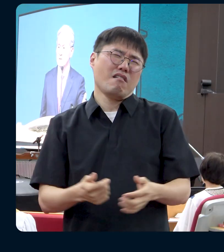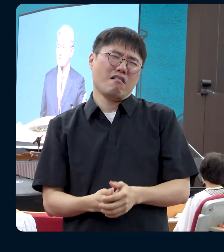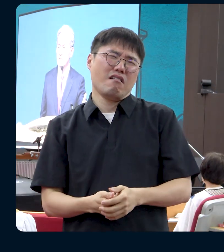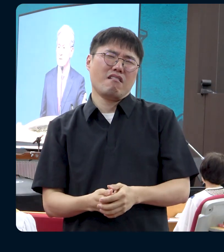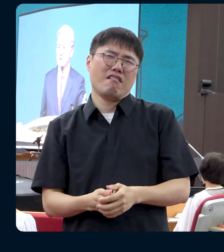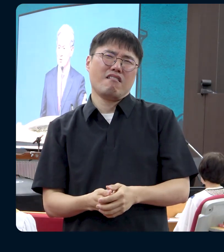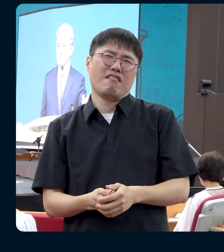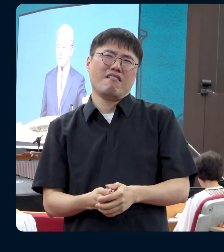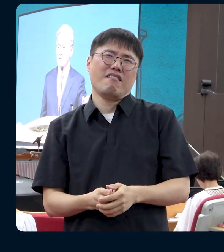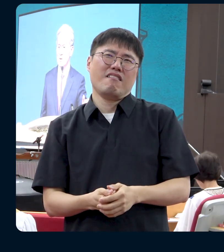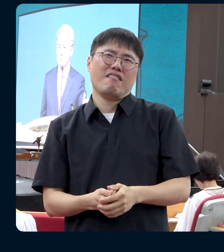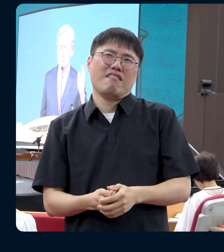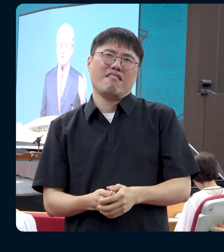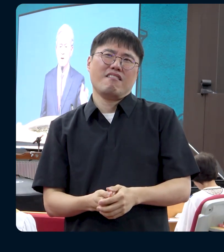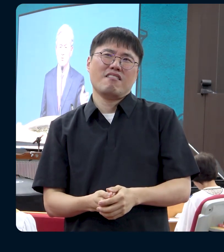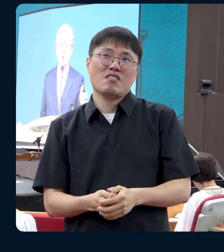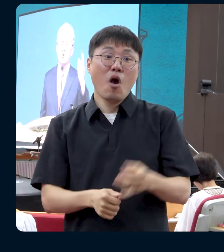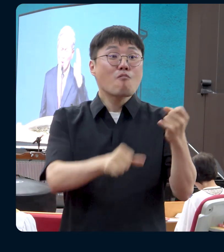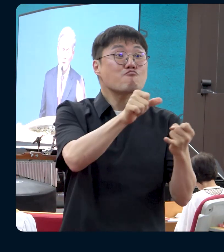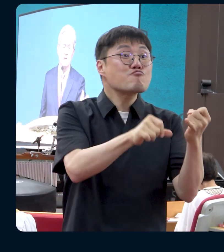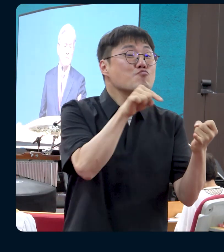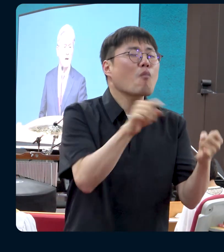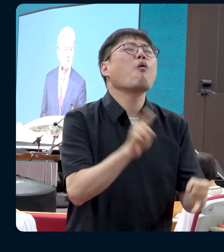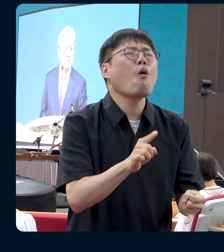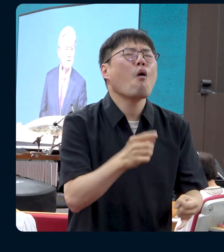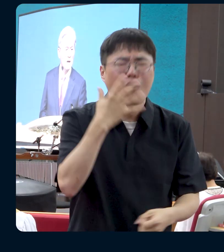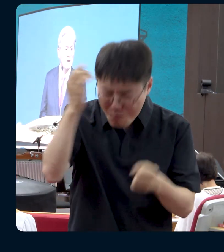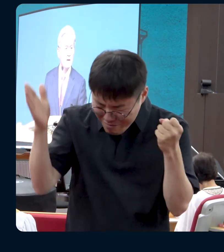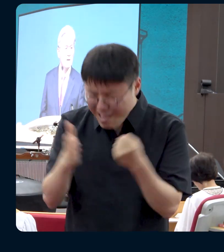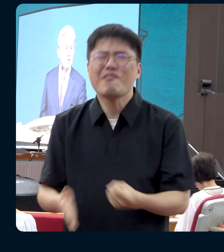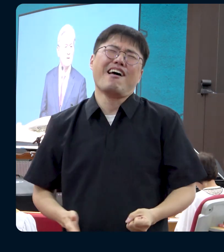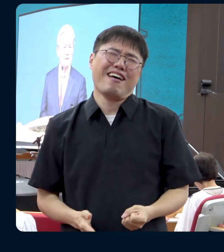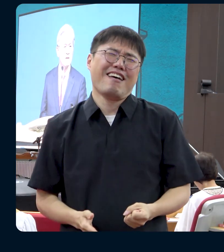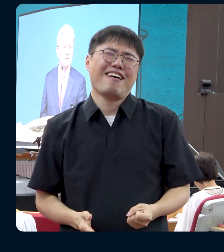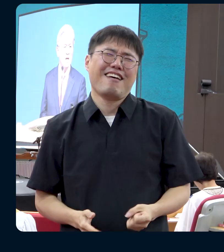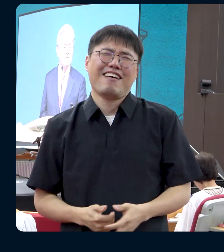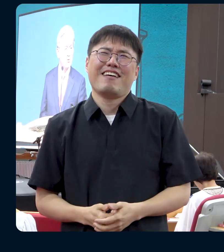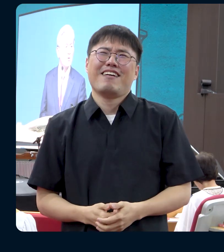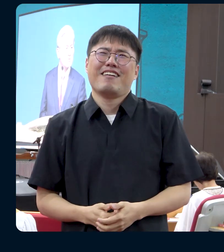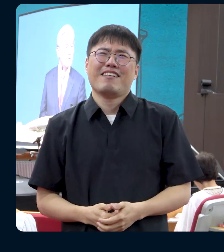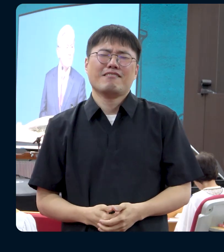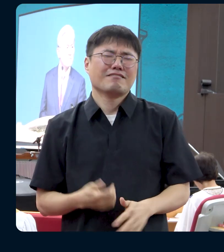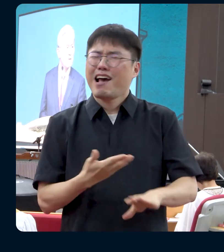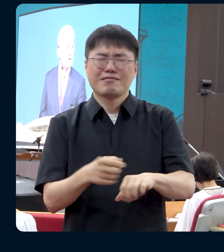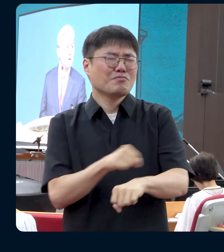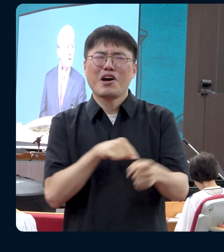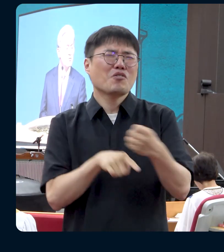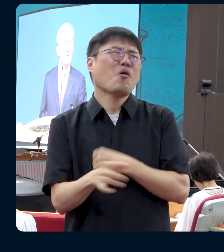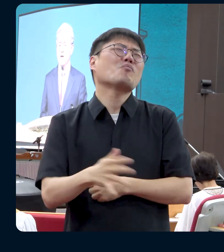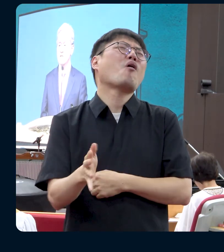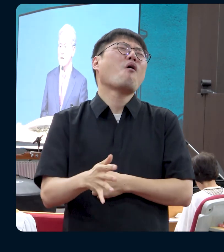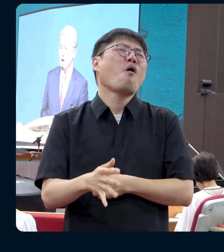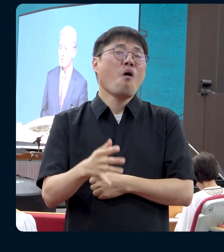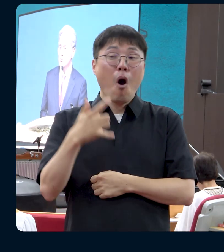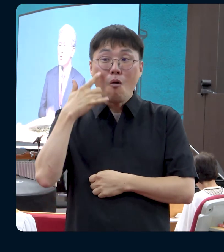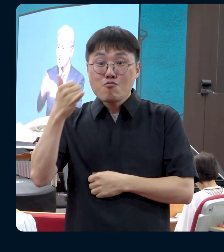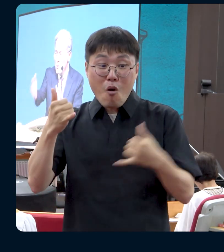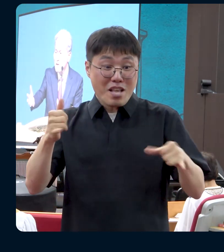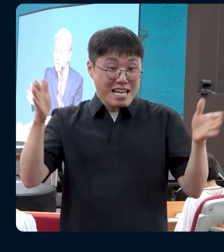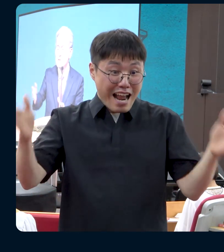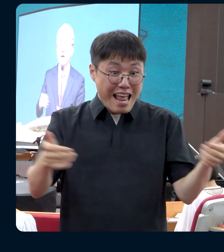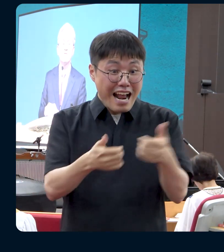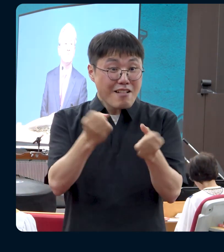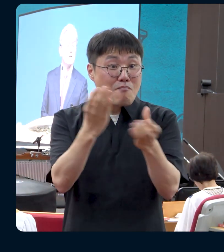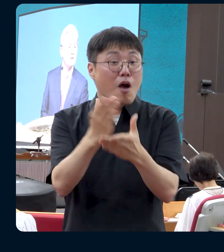거예요. 여러분, 부부싸움도 교만 때문에 하는 겁니다. 뭐 따질 것도 없어요. 부모 자식 간의